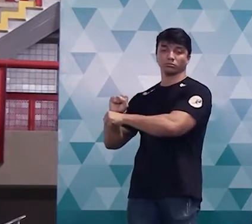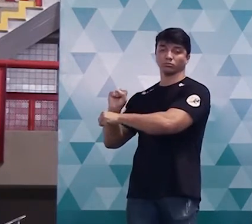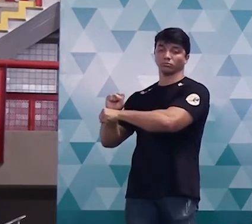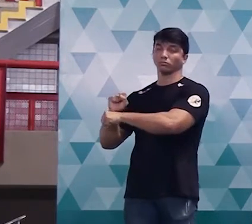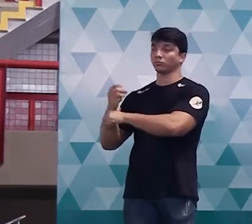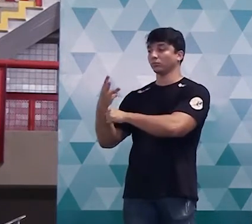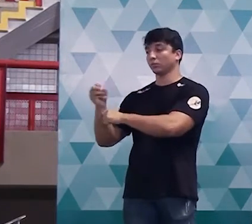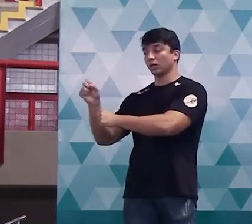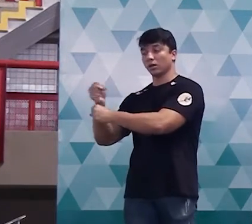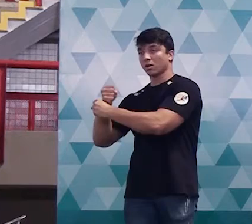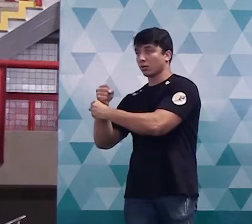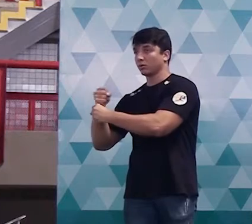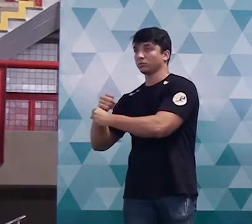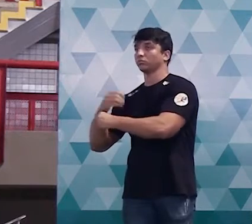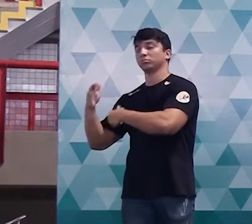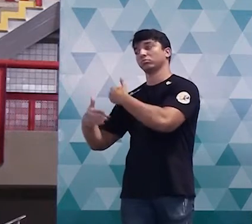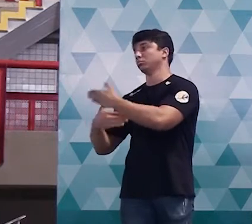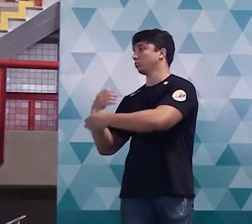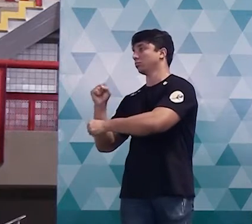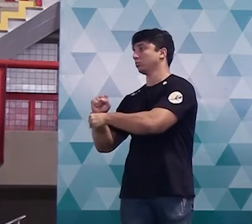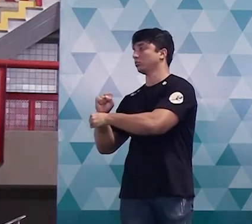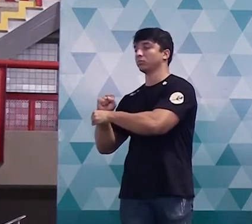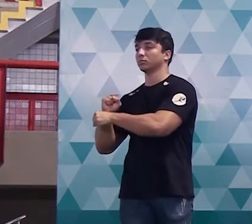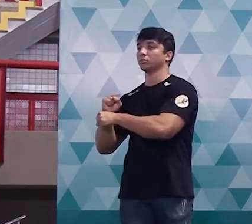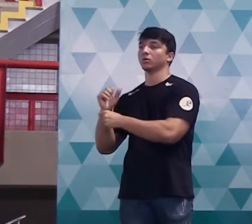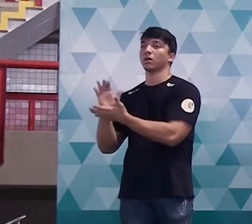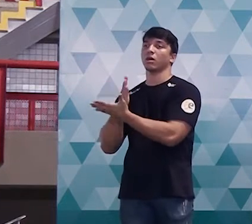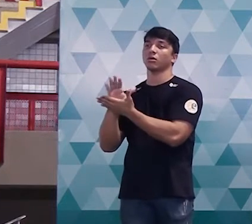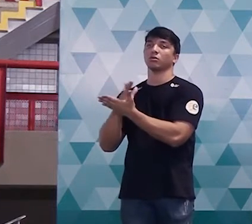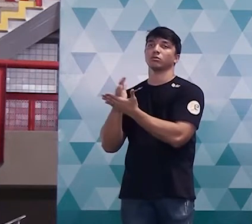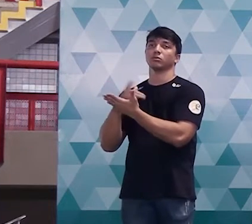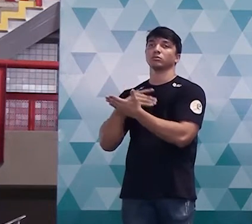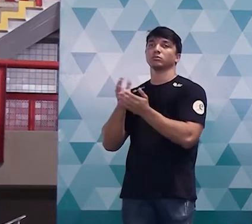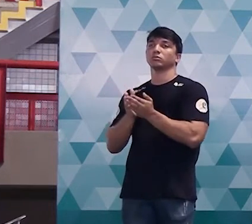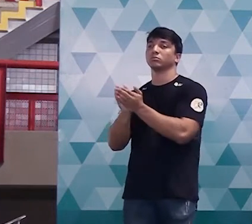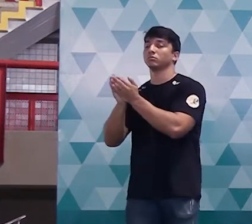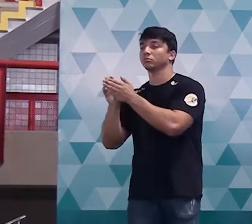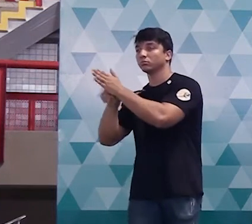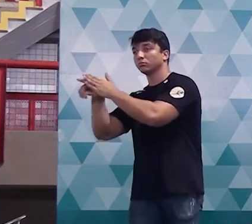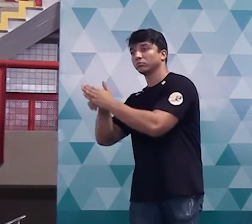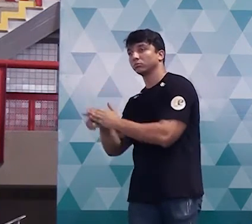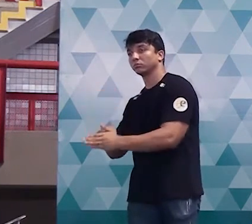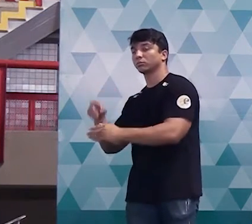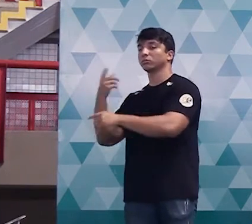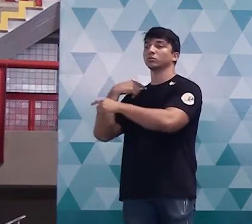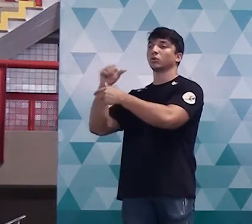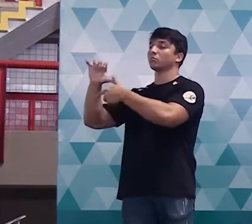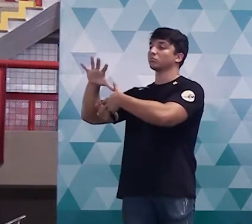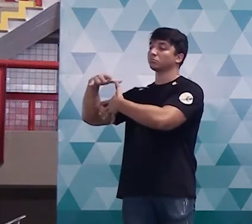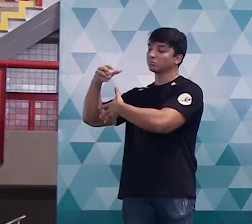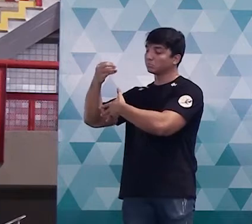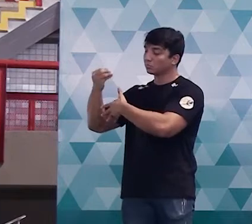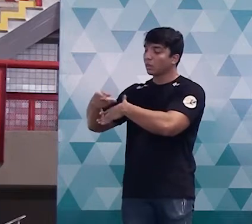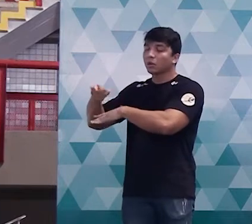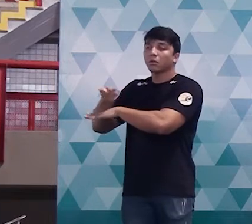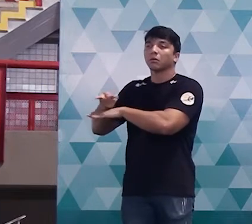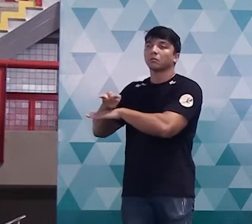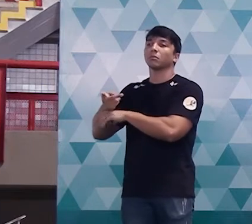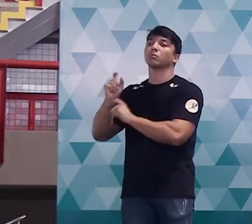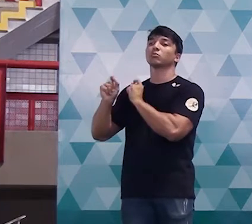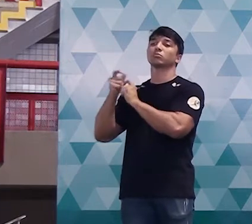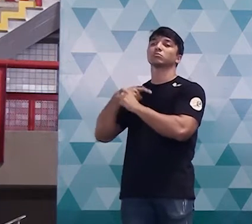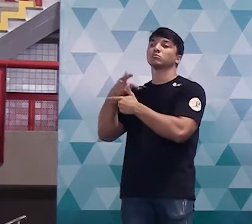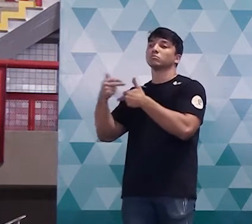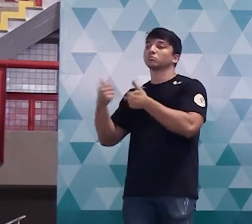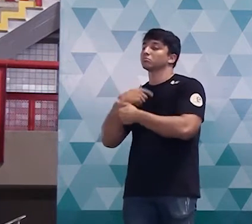Por 30 anos, simplesmente enviaram para cá algumas expedições para poder explorar o território e tentar encontrar algo que